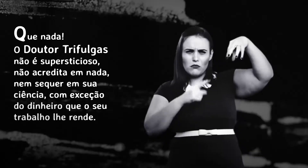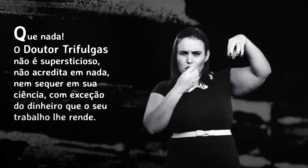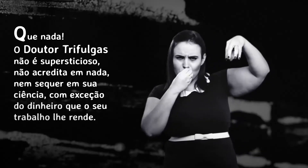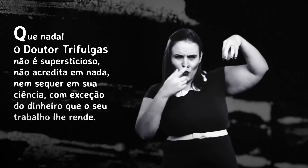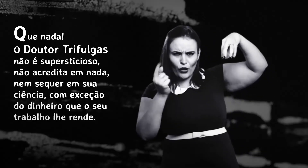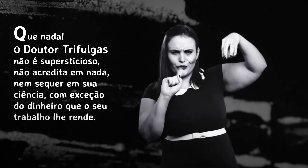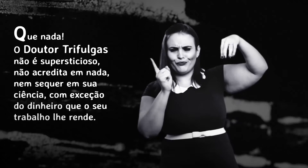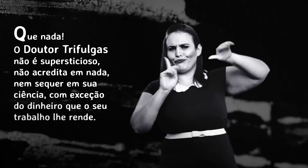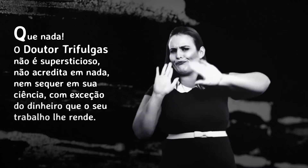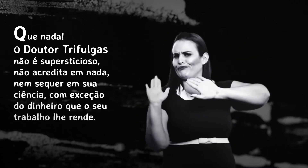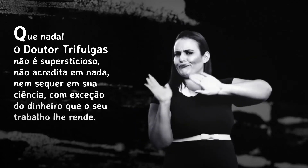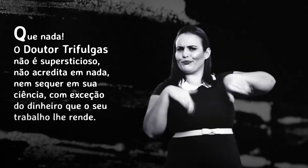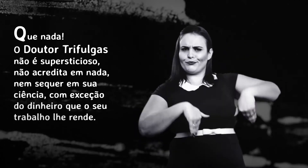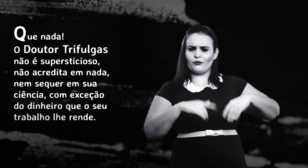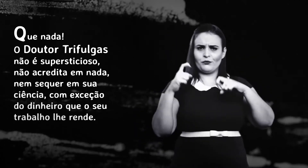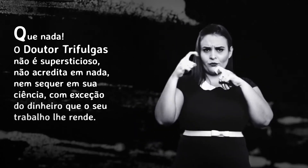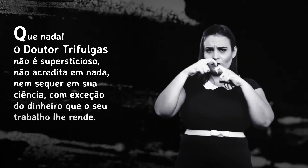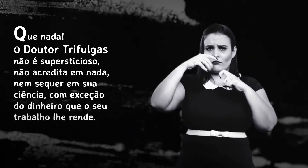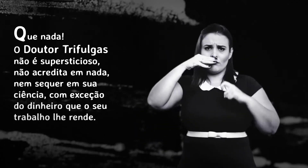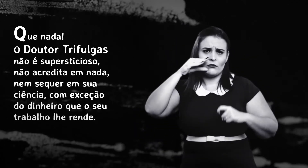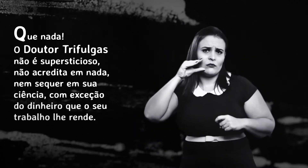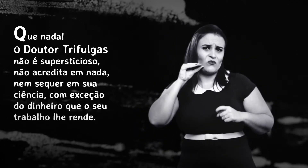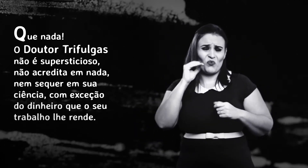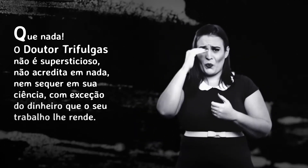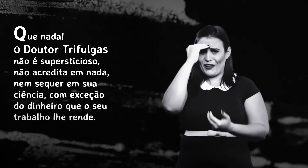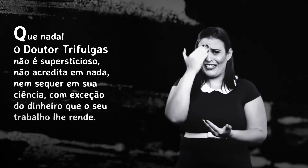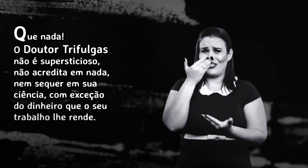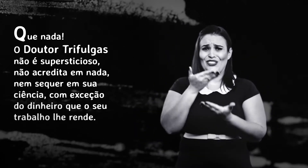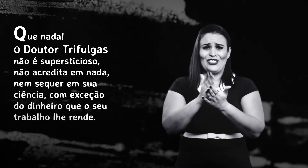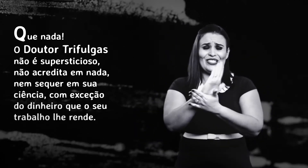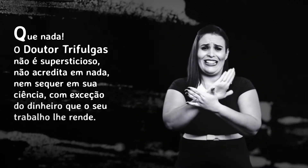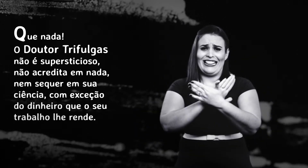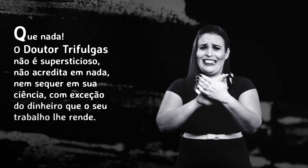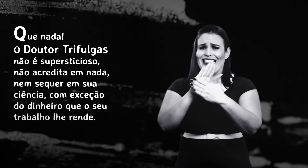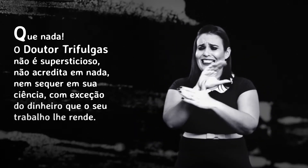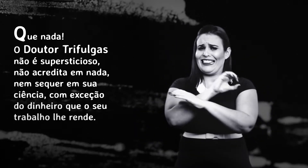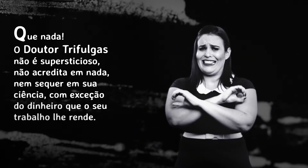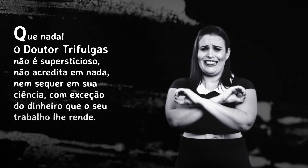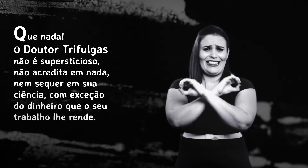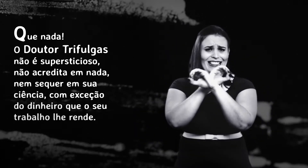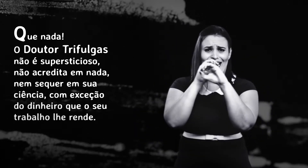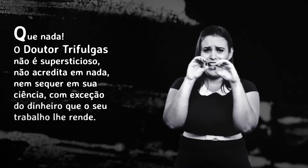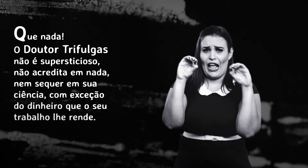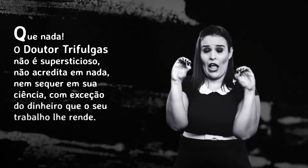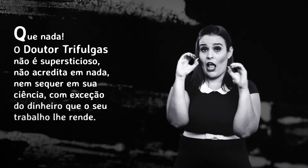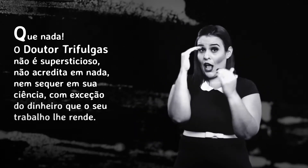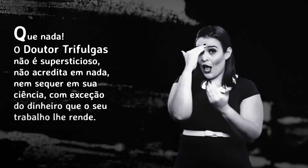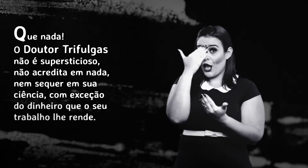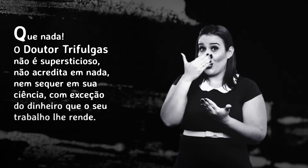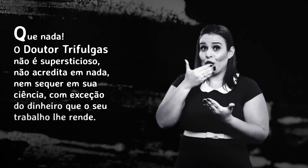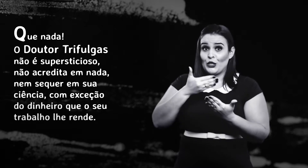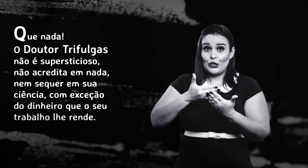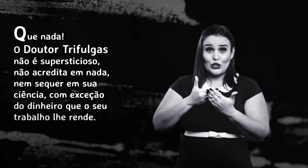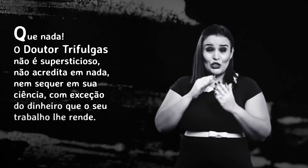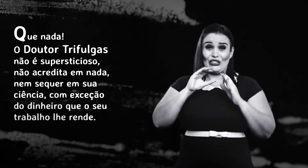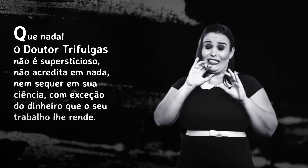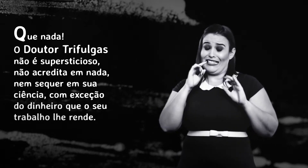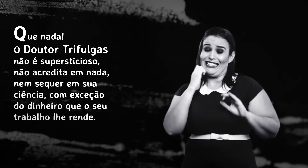Que nada! O Dr. Trifulgas não é supersticioso, não acredita em nada,